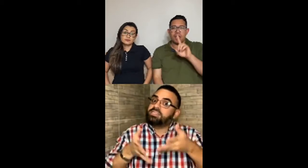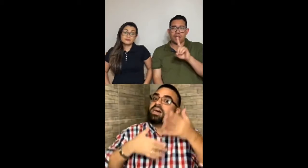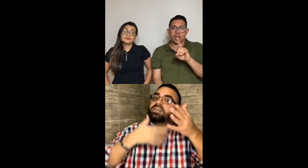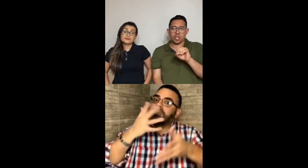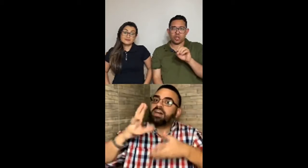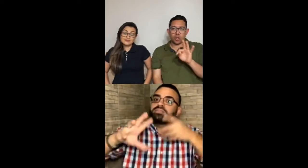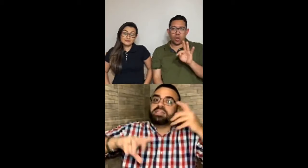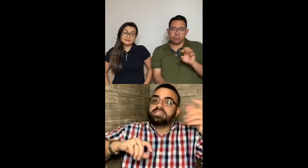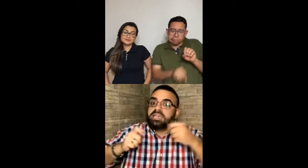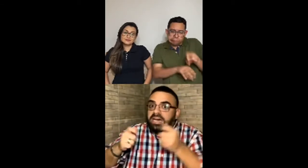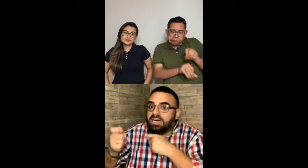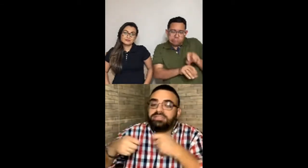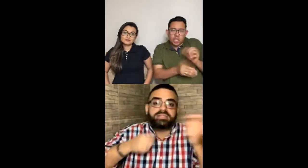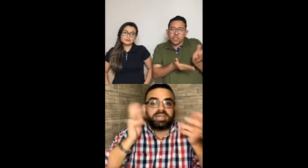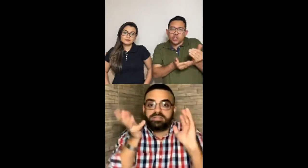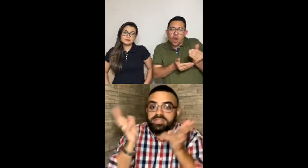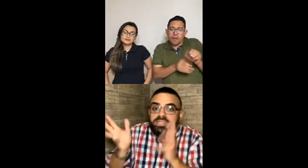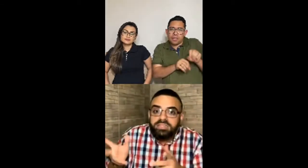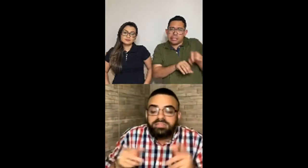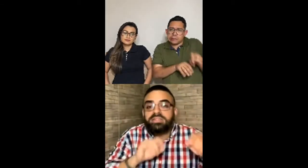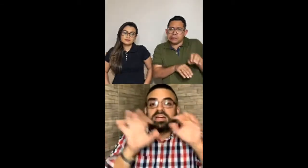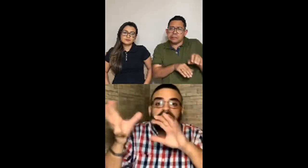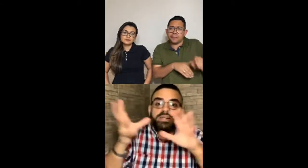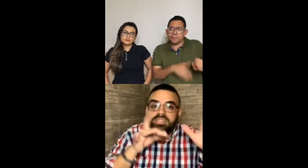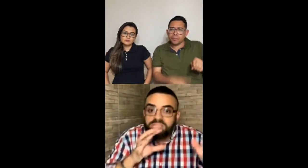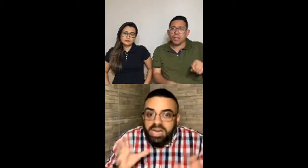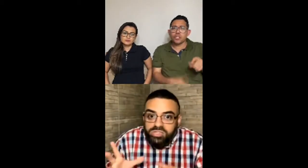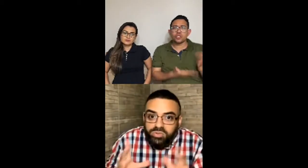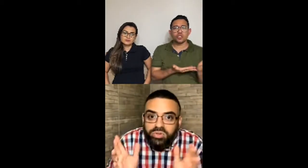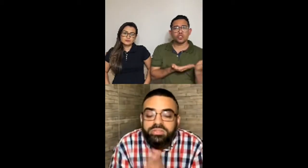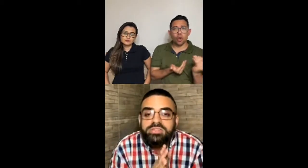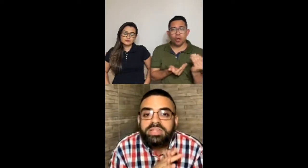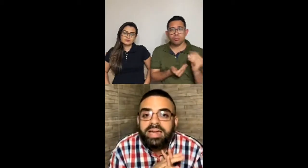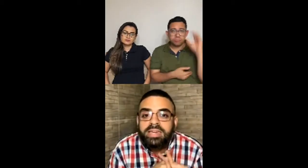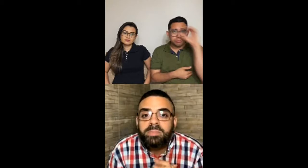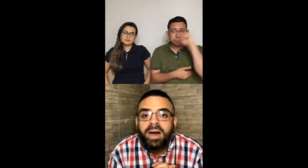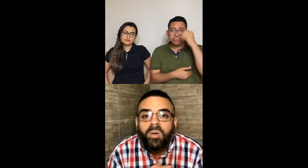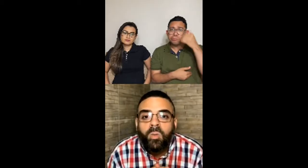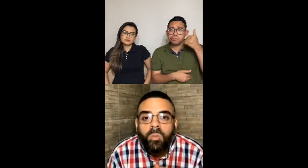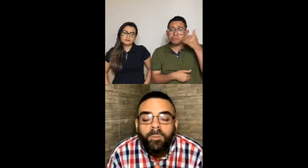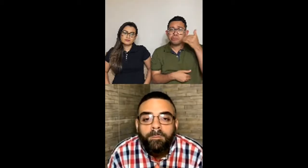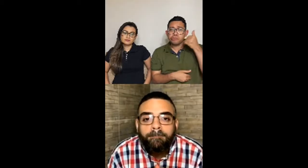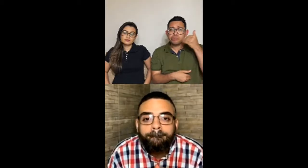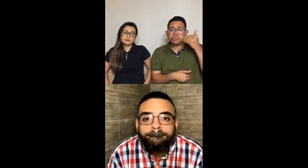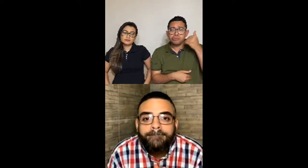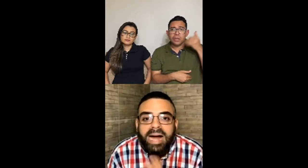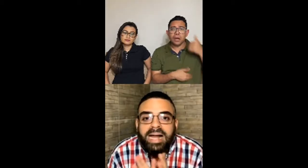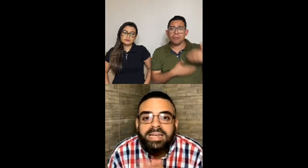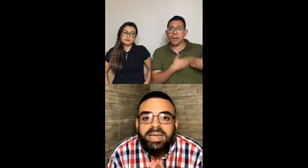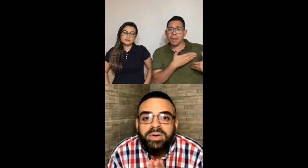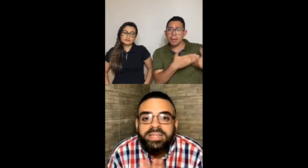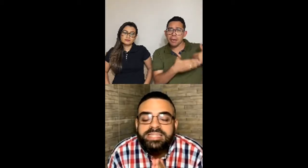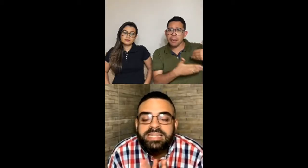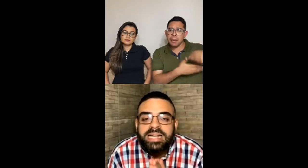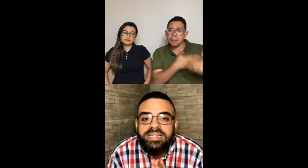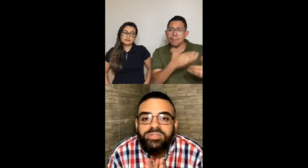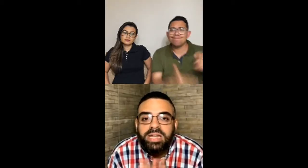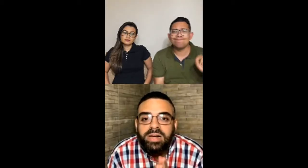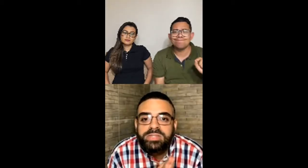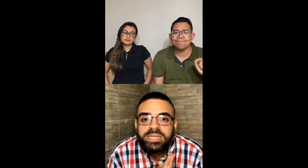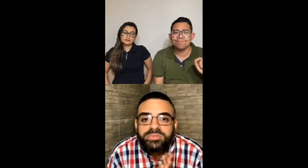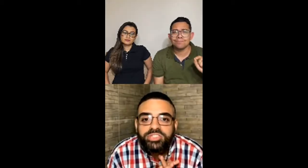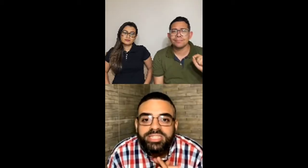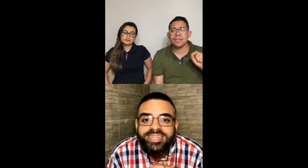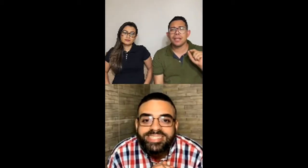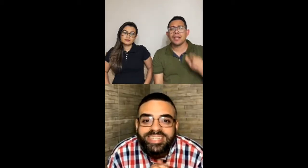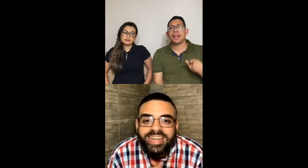oficina do DOT. Eles começaram a traduzir. Aí começaram e tal, desenhando, traduzindo, fazendo os rascunhos.